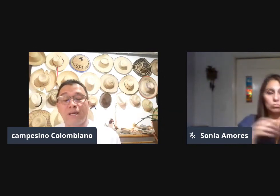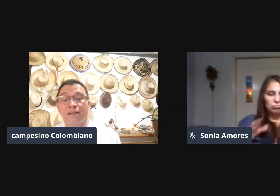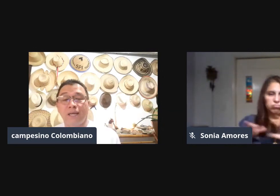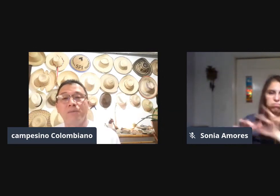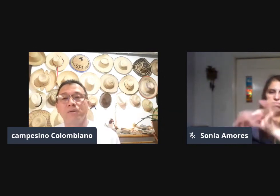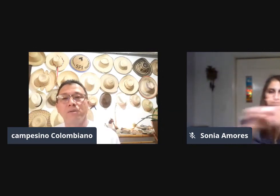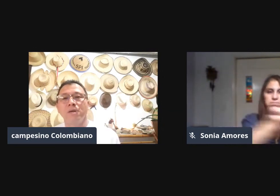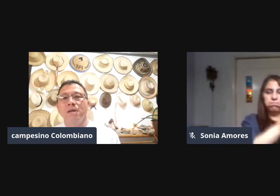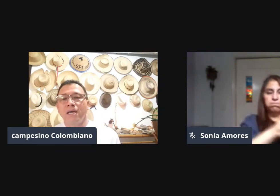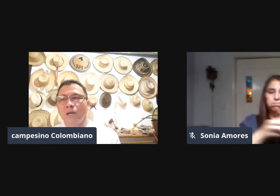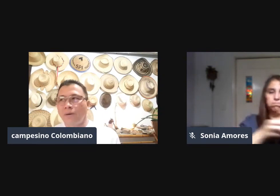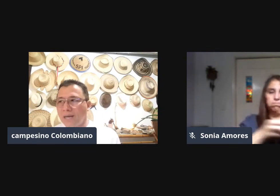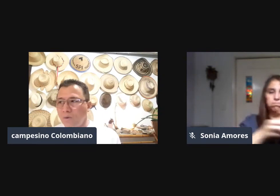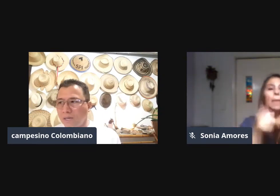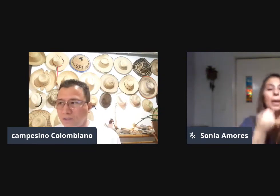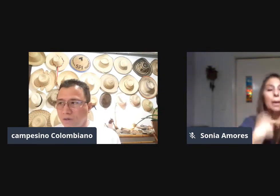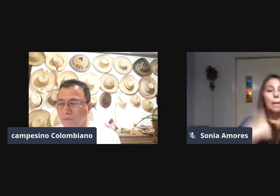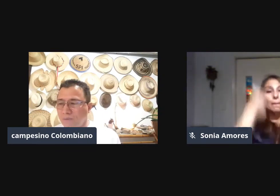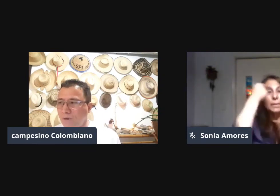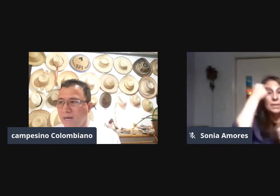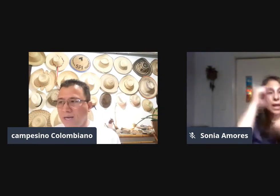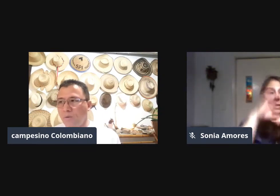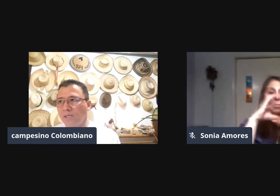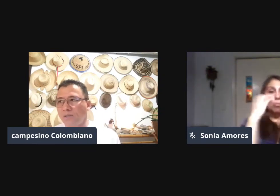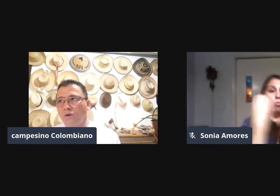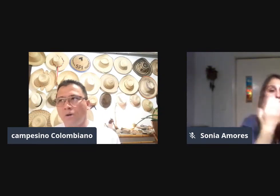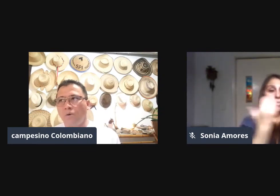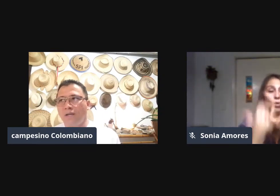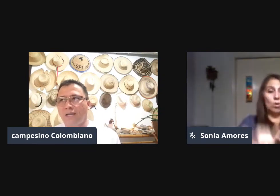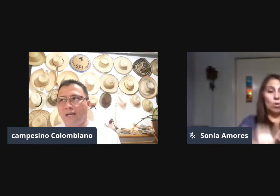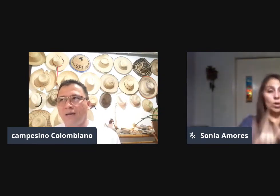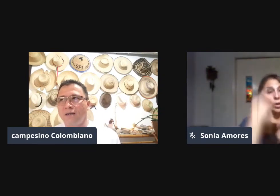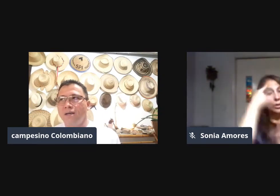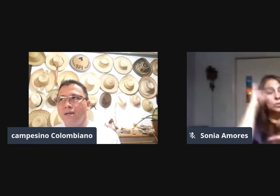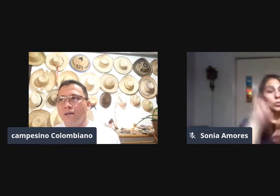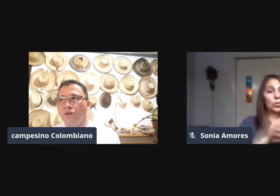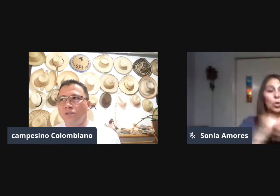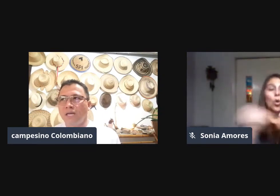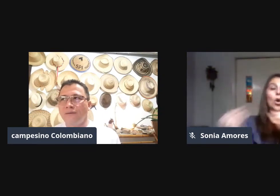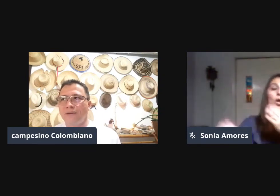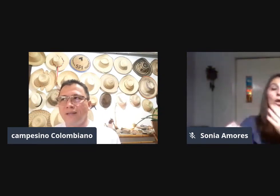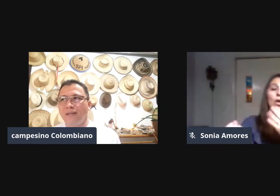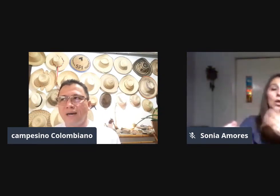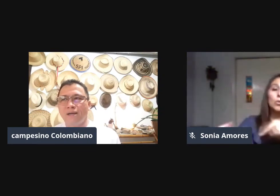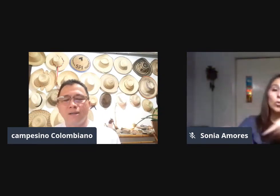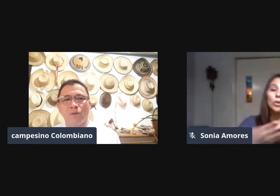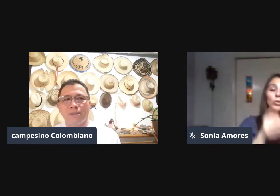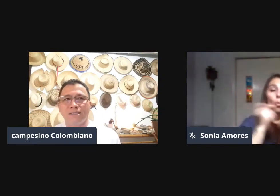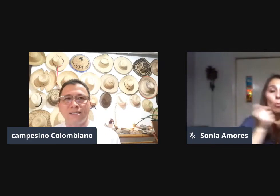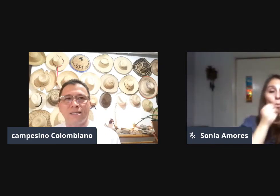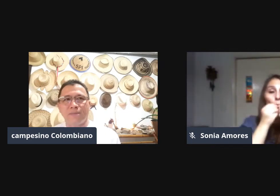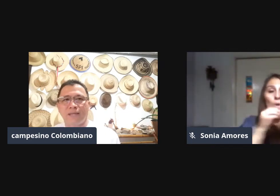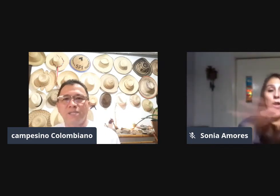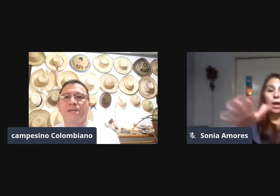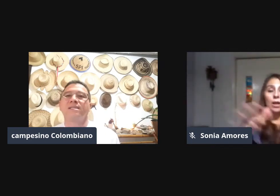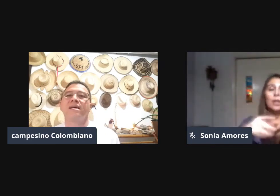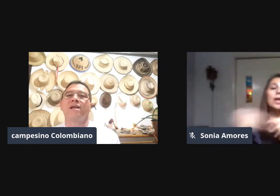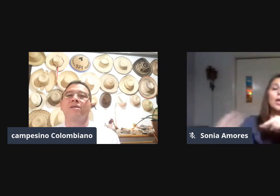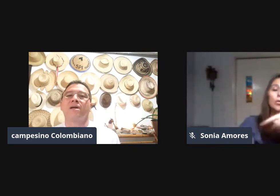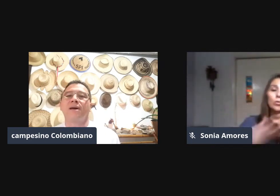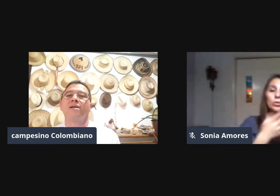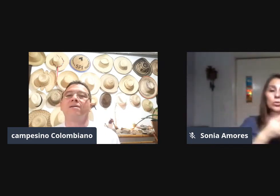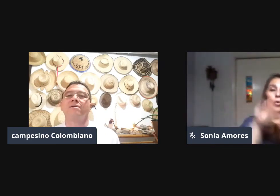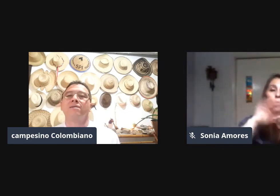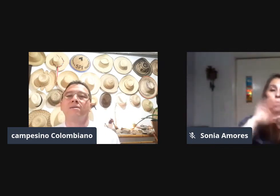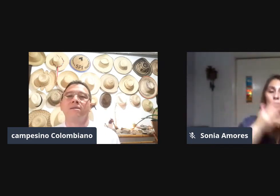en que tenemos. Y creo que la educación popular, la educación comunitaria, nos debe brindar todas estas herramientas para